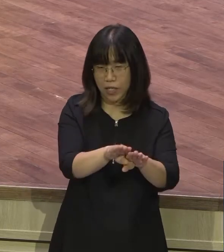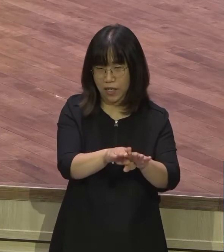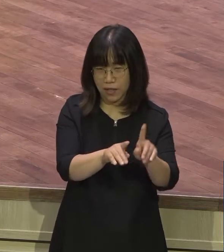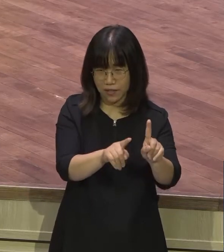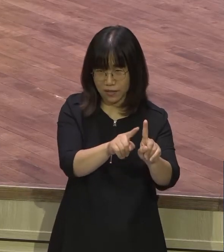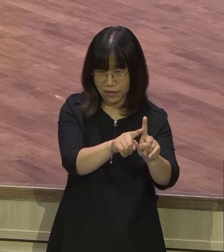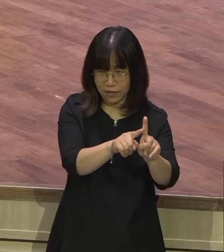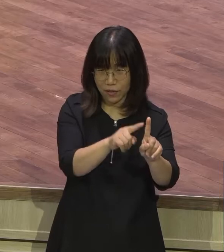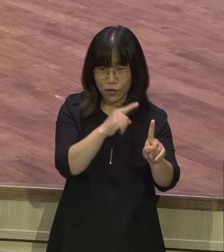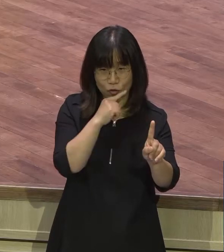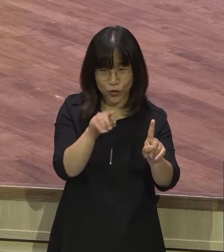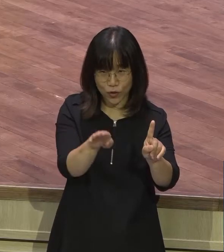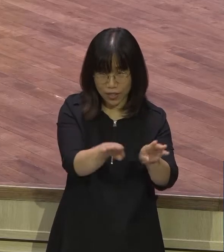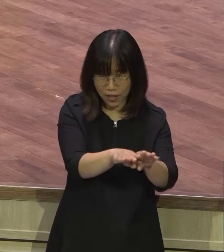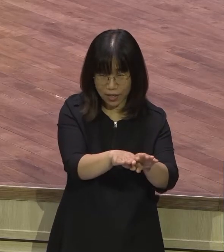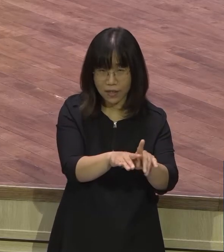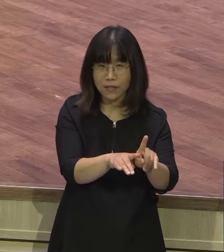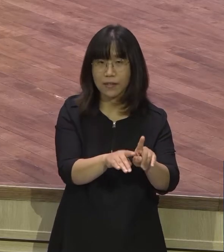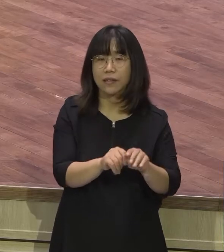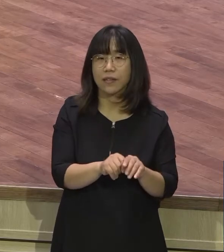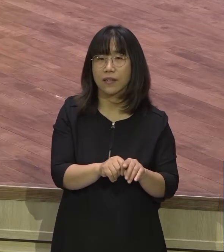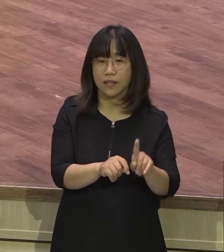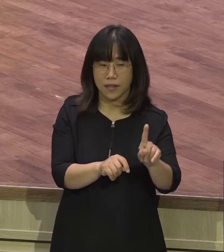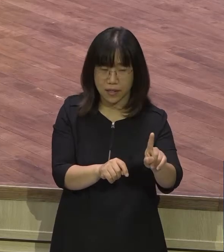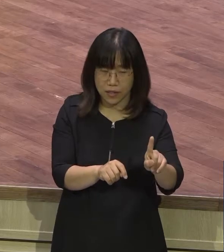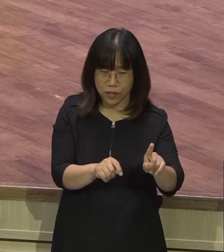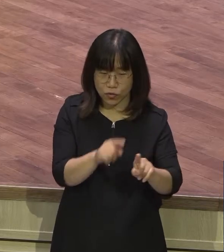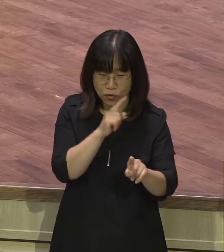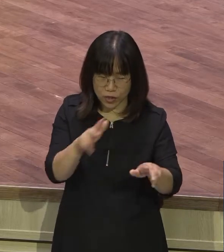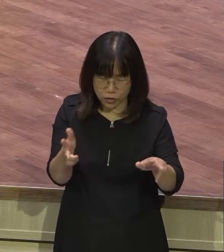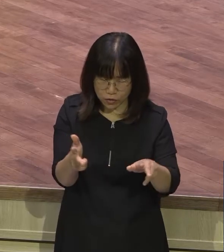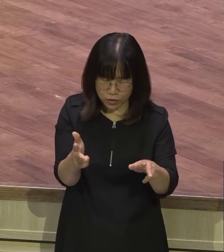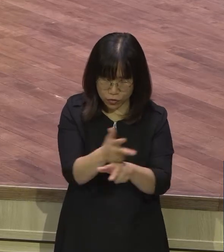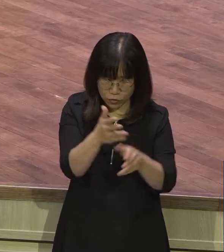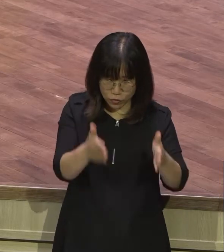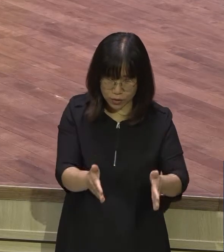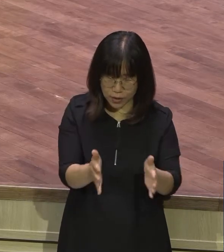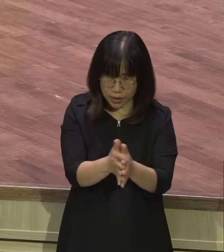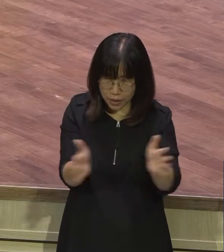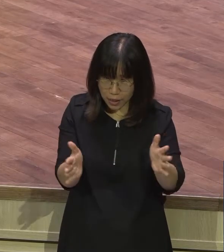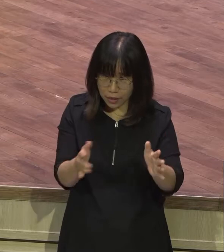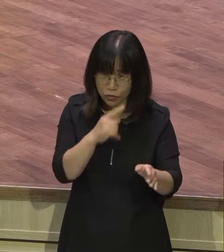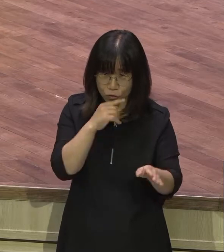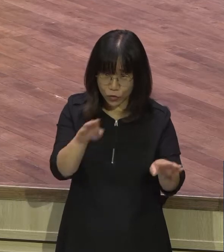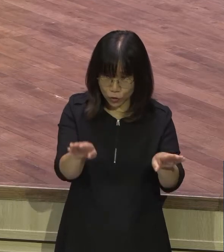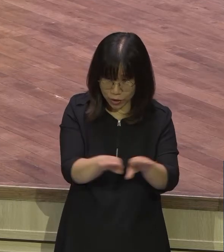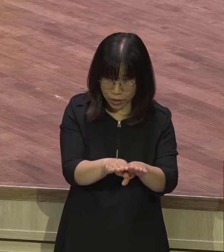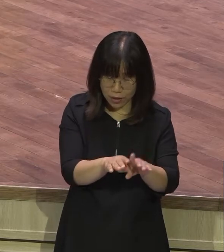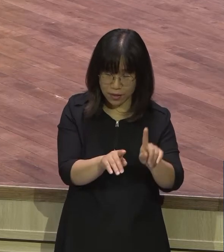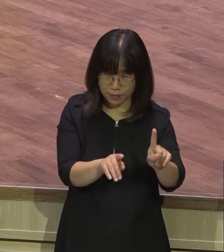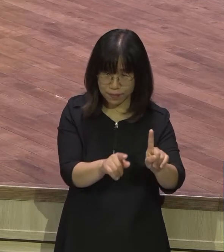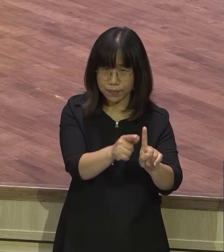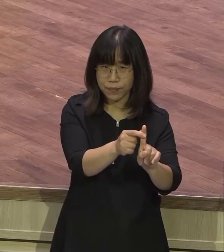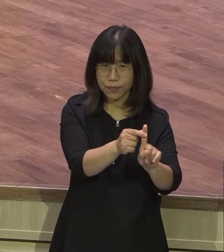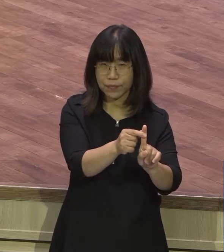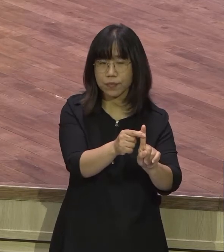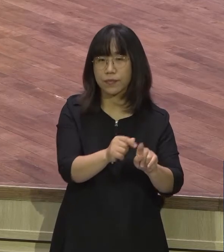날에 여러분이 주일 날. 이 한 주가 시작이란 말이에요. 첫날이란 말이에요. 그래서